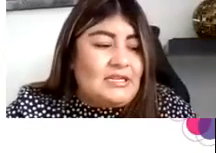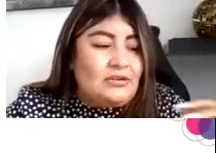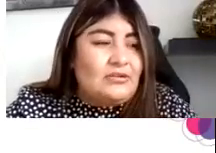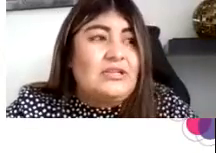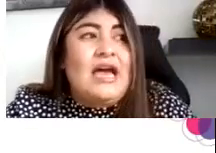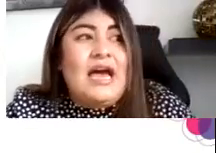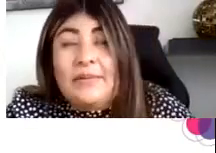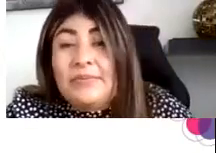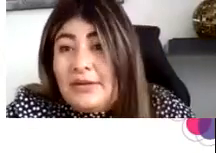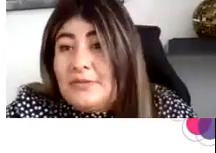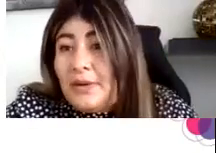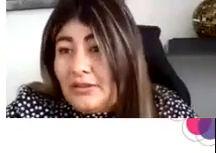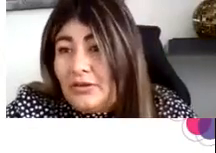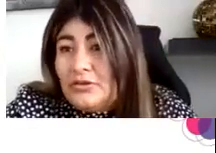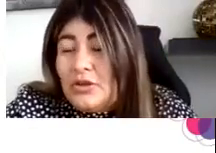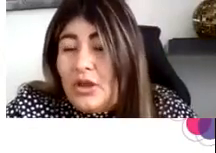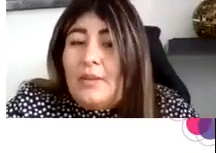haciéndolos adaptables para todos.